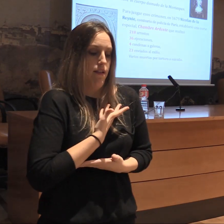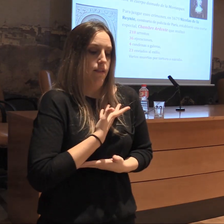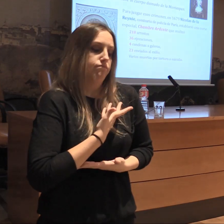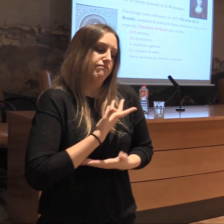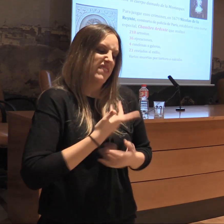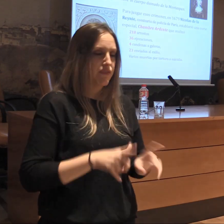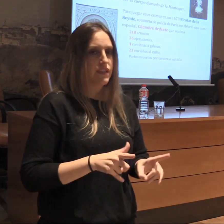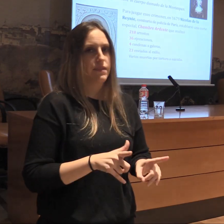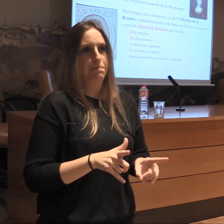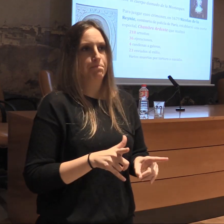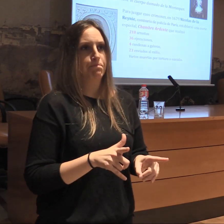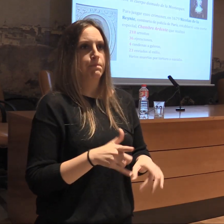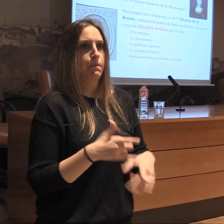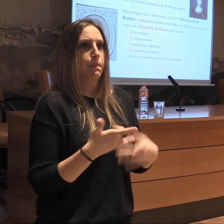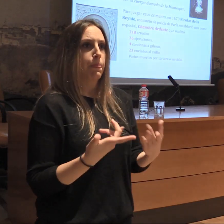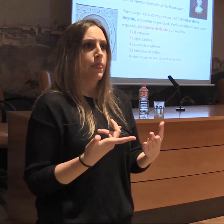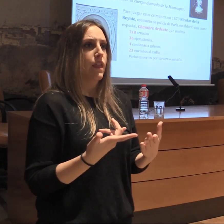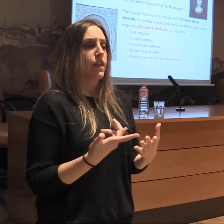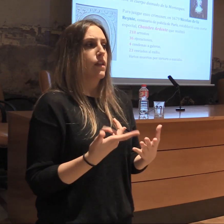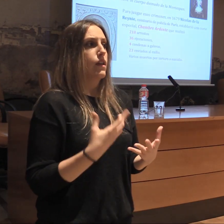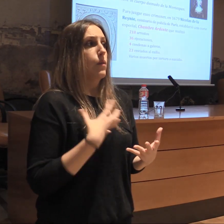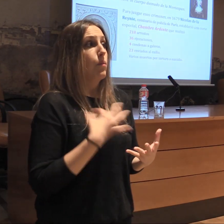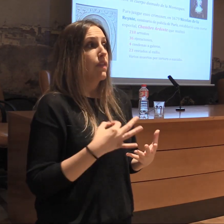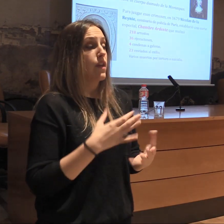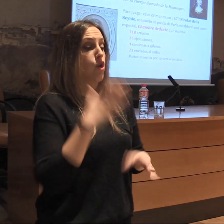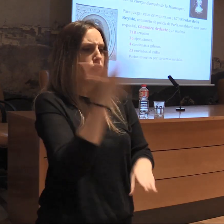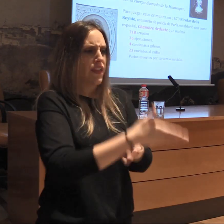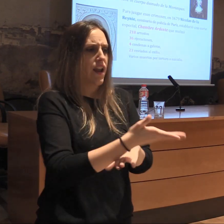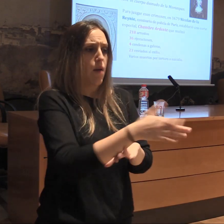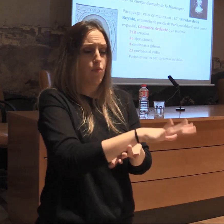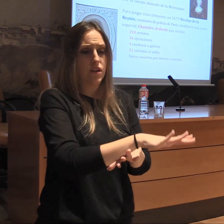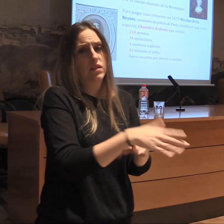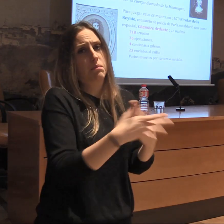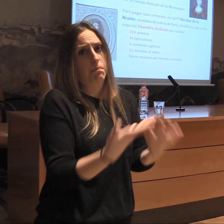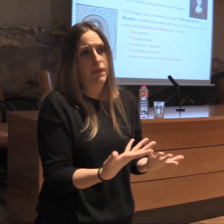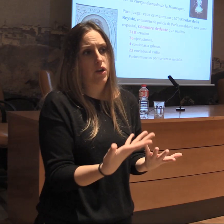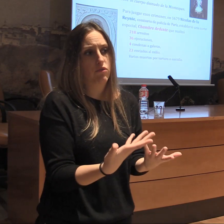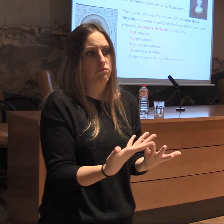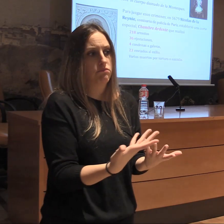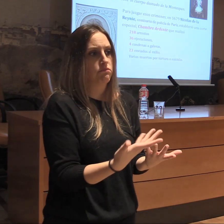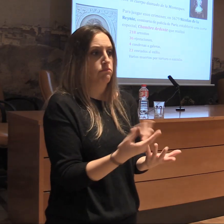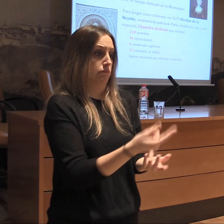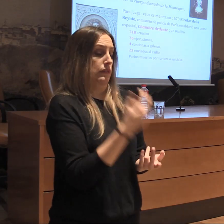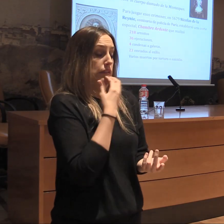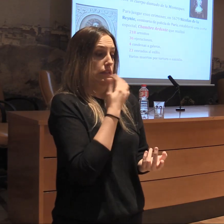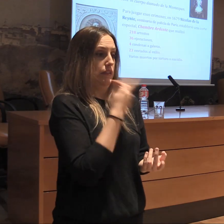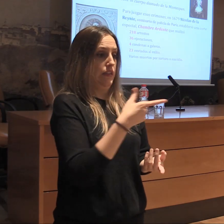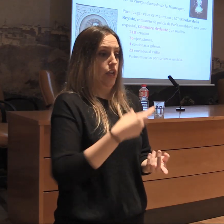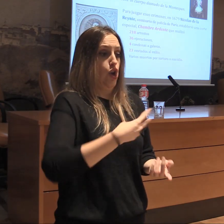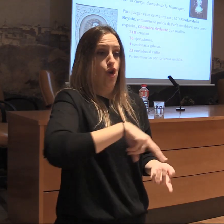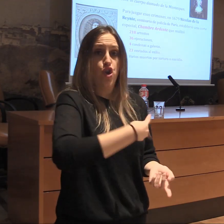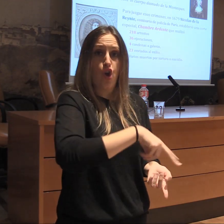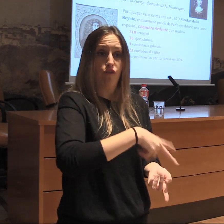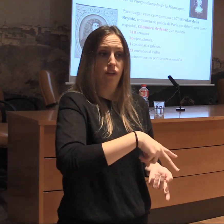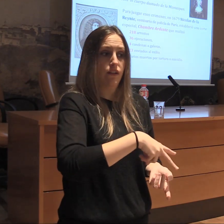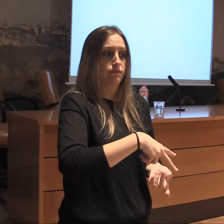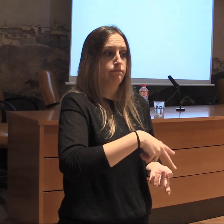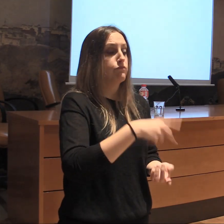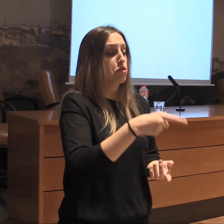E incluso en el caso de que fueran condenadas a muerte, las no nobles eran quemadas vivas y las nobles eran decapitadas